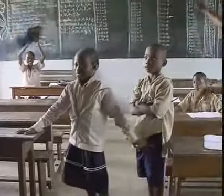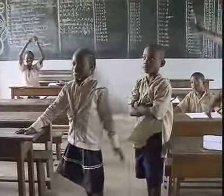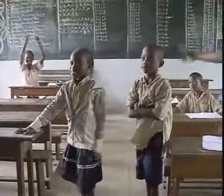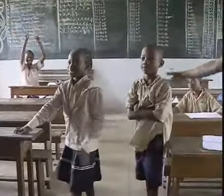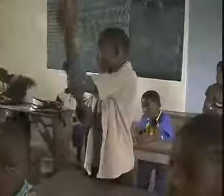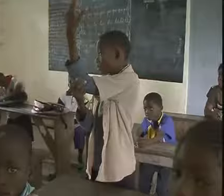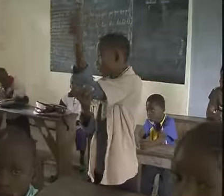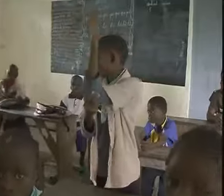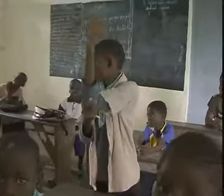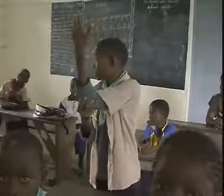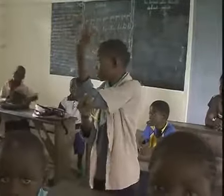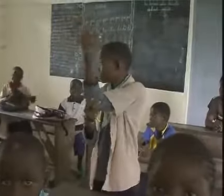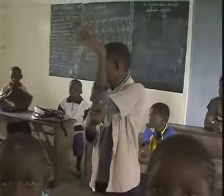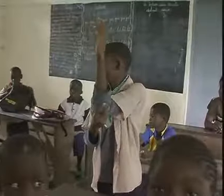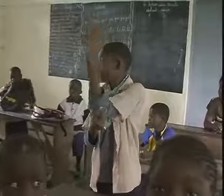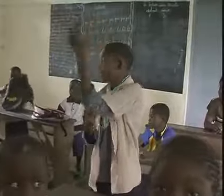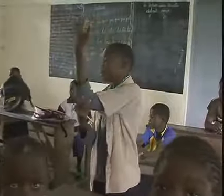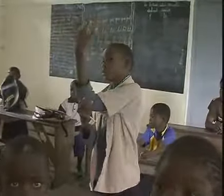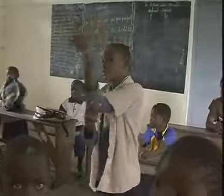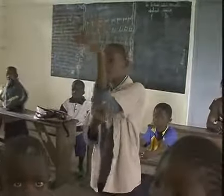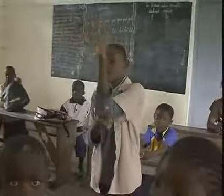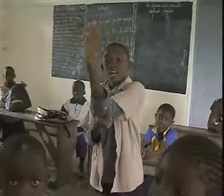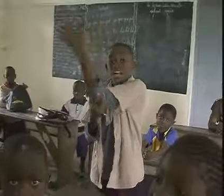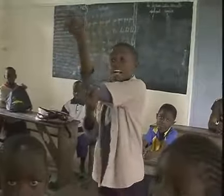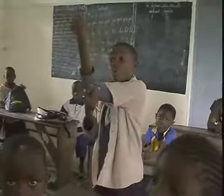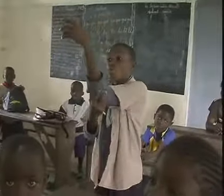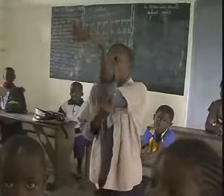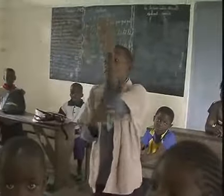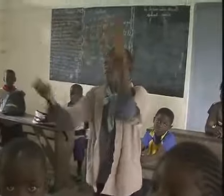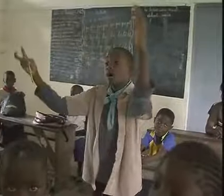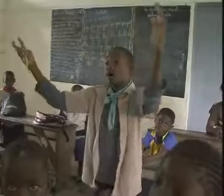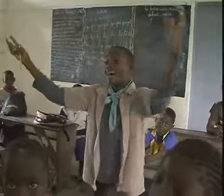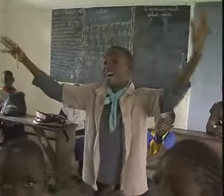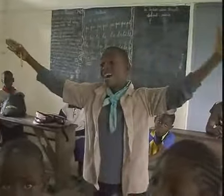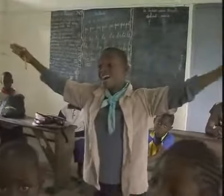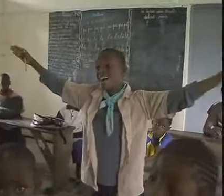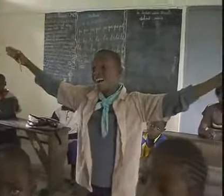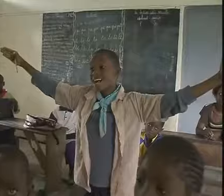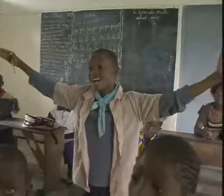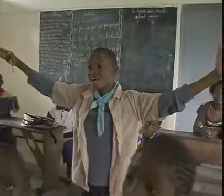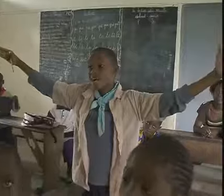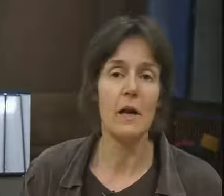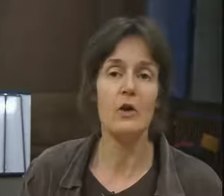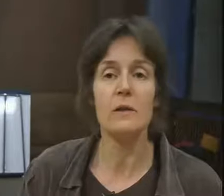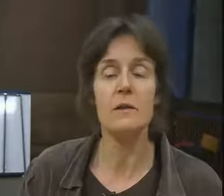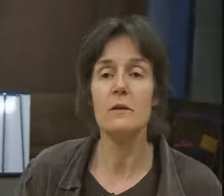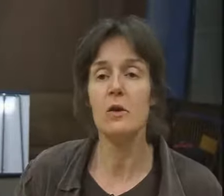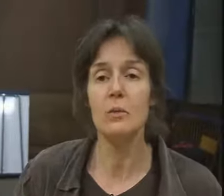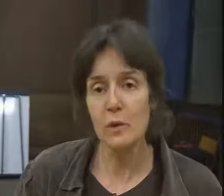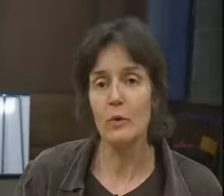contre les sourds, seuls 5% d'enfants sourds ont des parents sourds. Donc eux, ces 5% apprennent la langue des signes comme nous apprenons